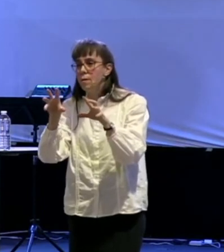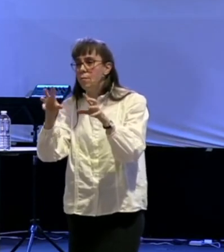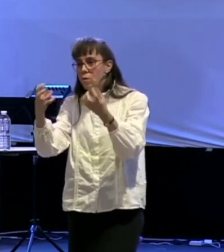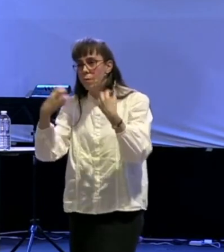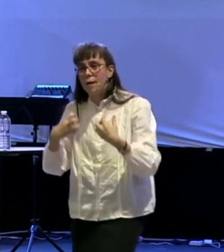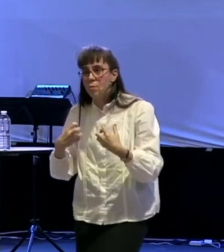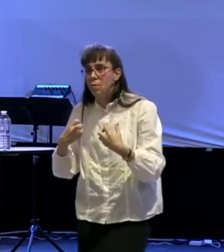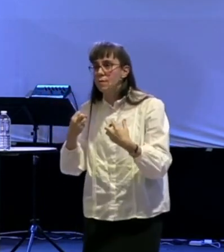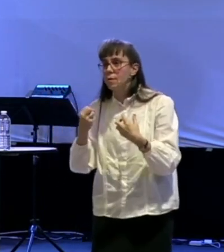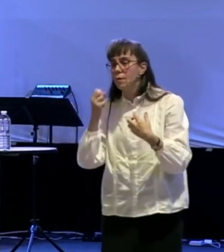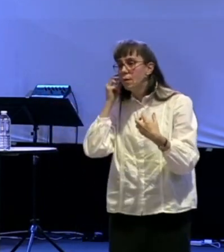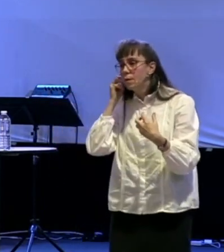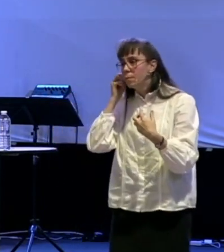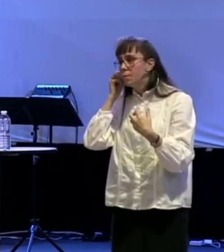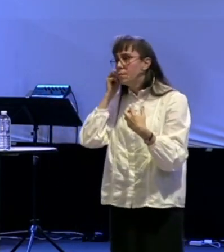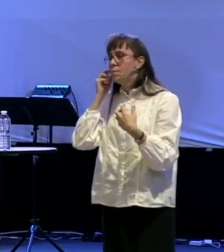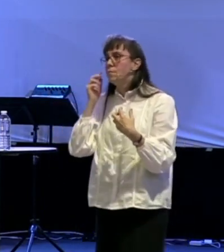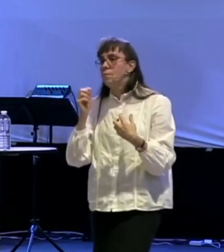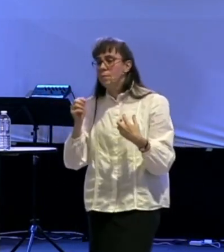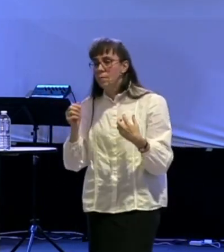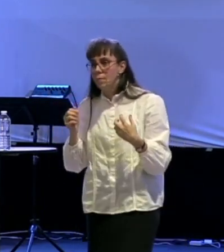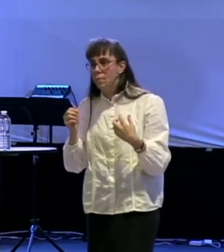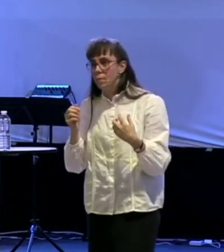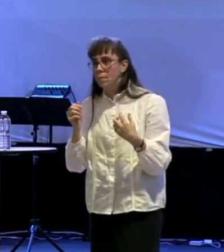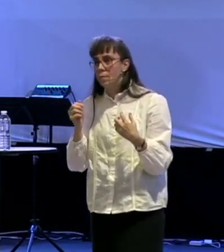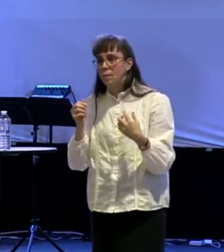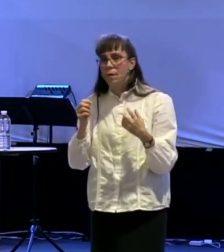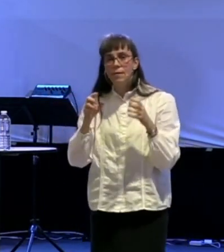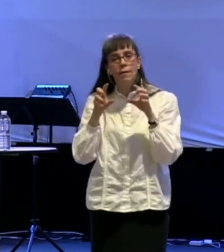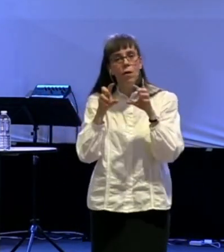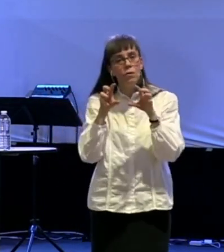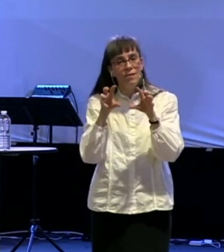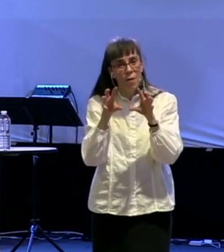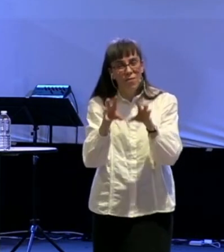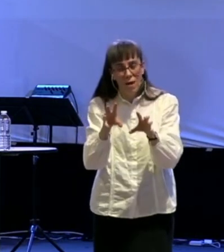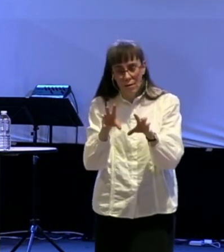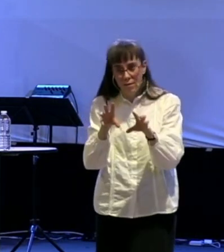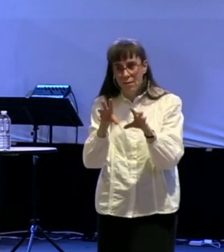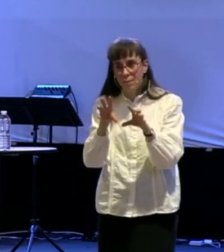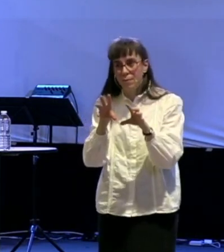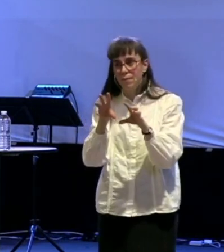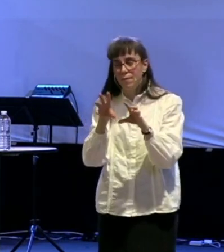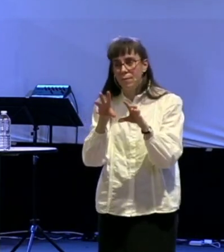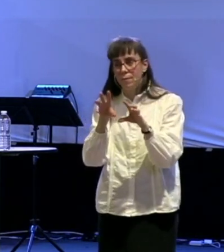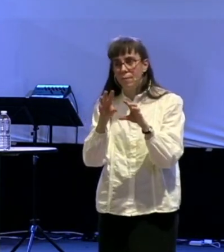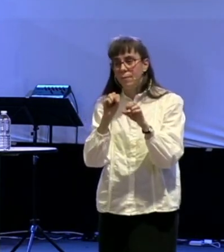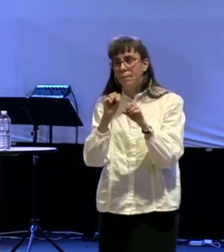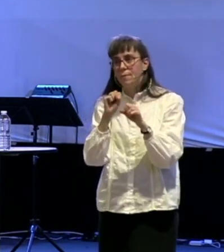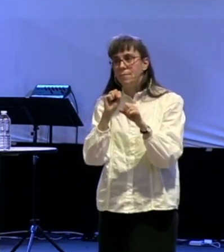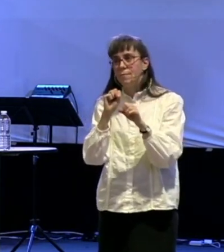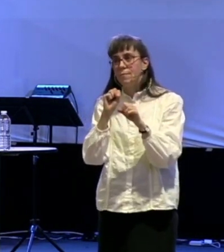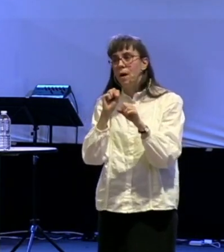something to them which applies to us. Il a dit maintenant, c'est l'heure des ténèbres. He said, now is the time of darkness. Maintenant, c'est le